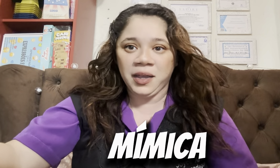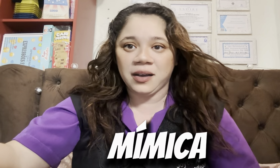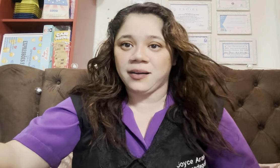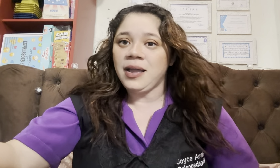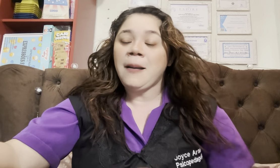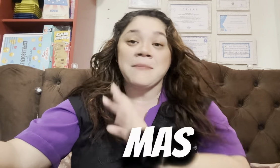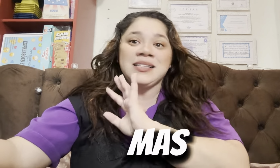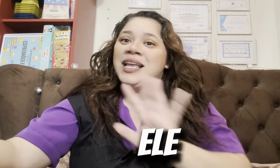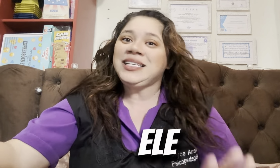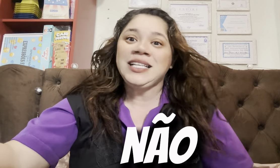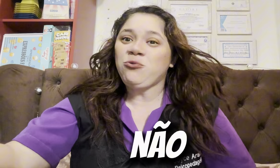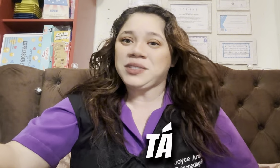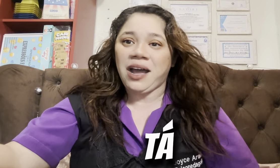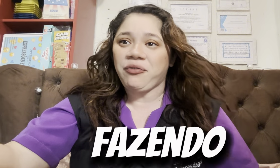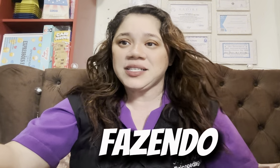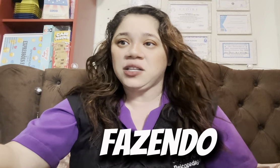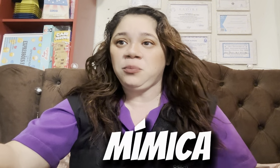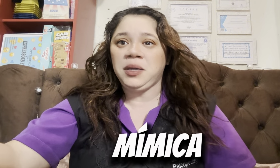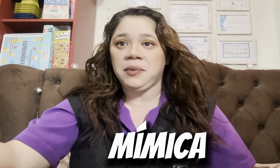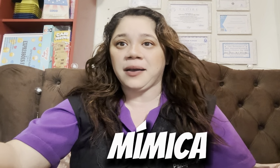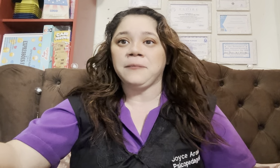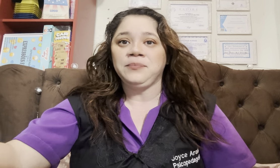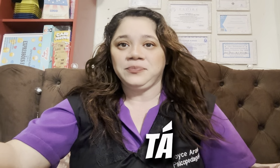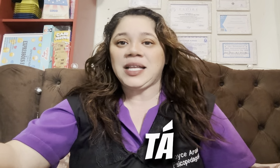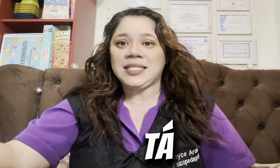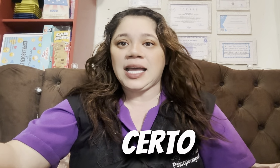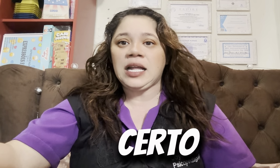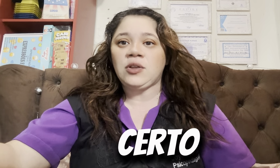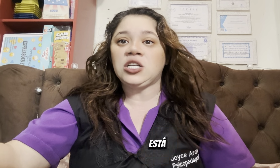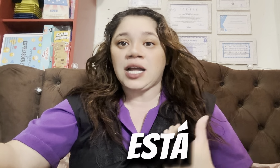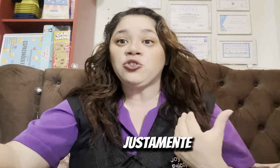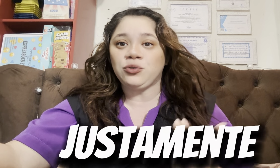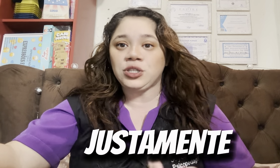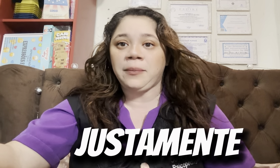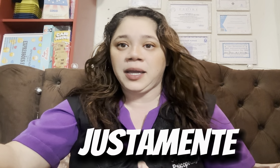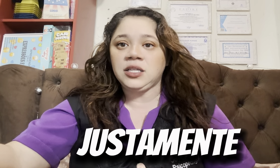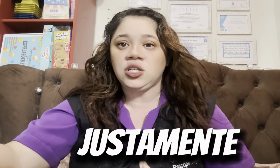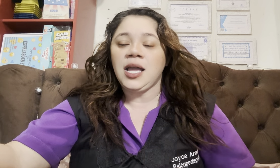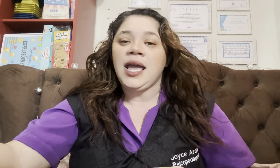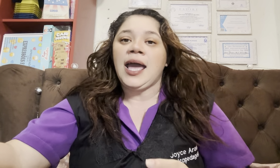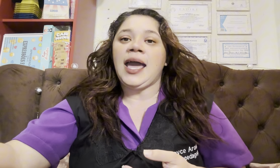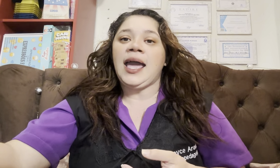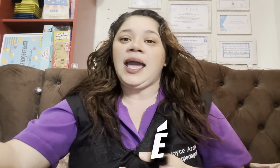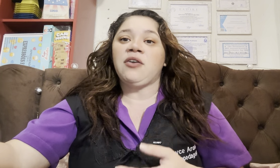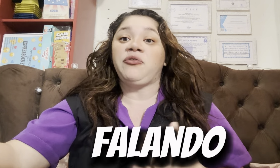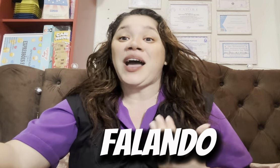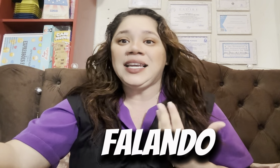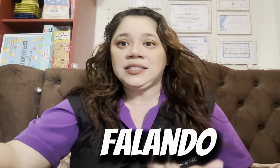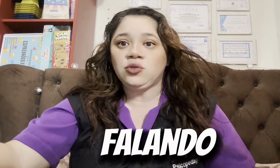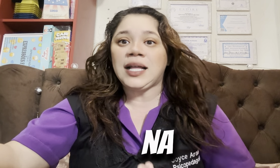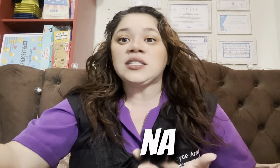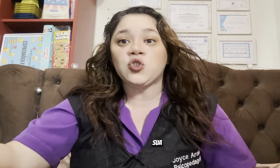mímica, mas ele não está fazendo mímica, tá certo? Ele está justamente falando na